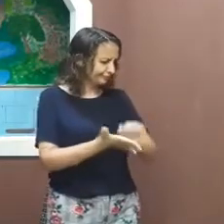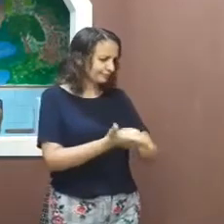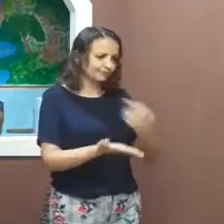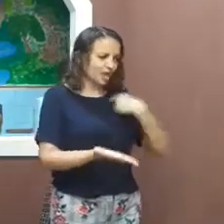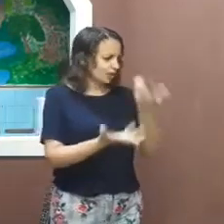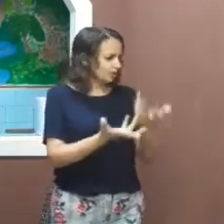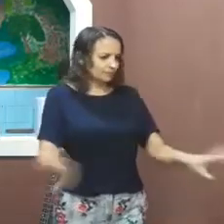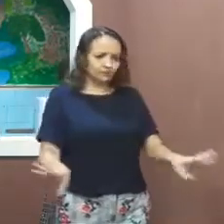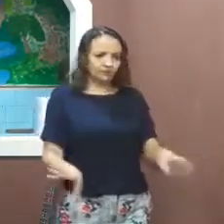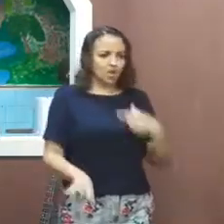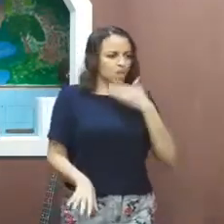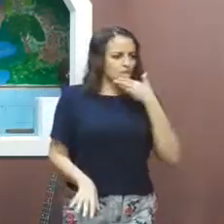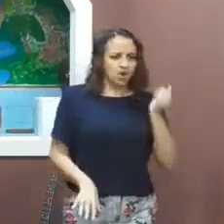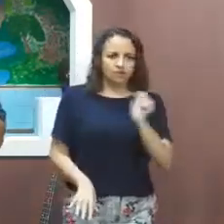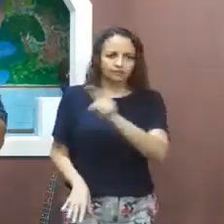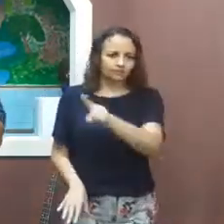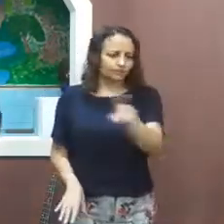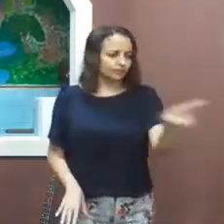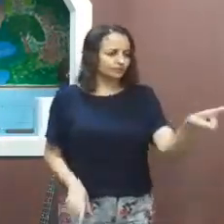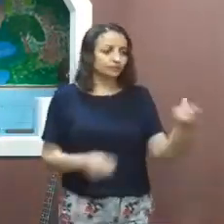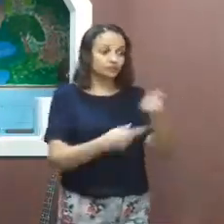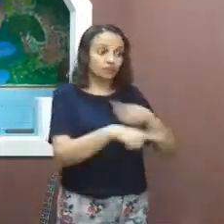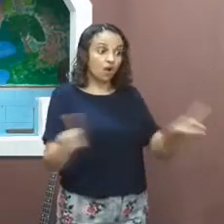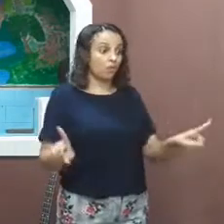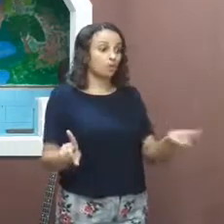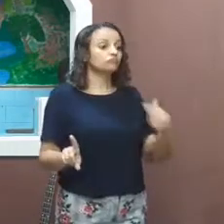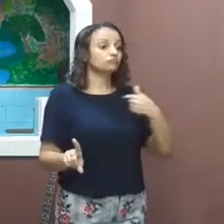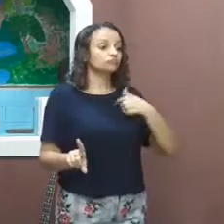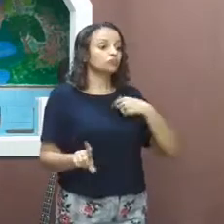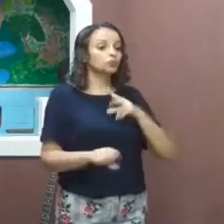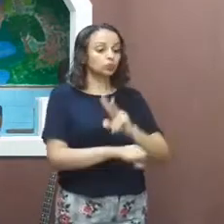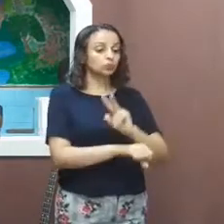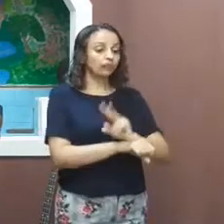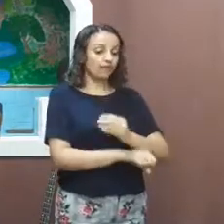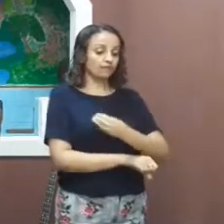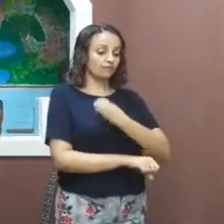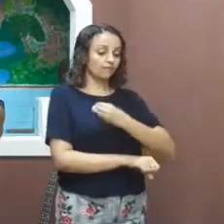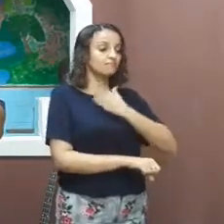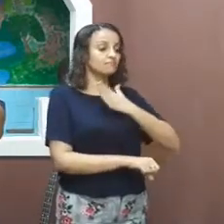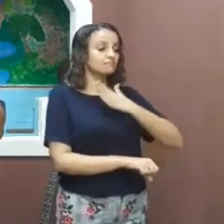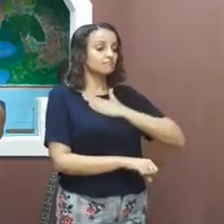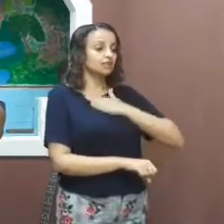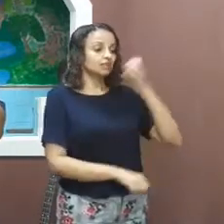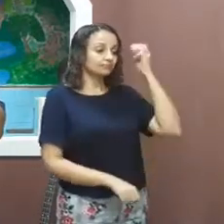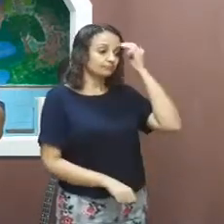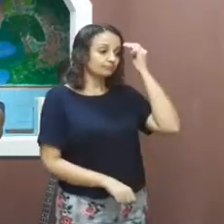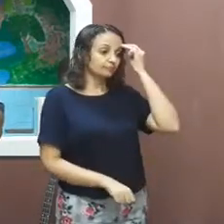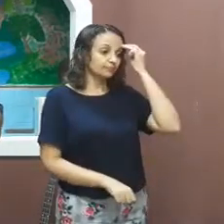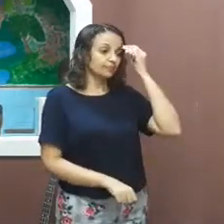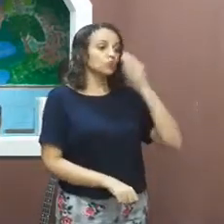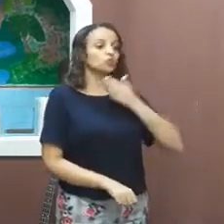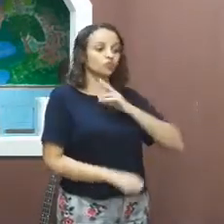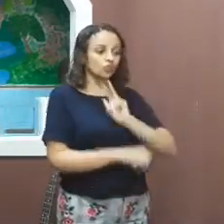Nossa, não é que sou melhor que ninguém, não. Eu quero cuidar da minha saúde mental.